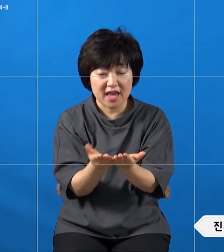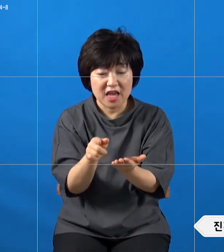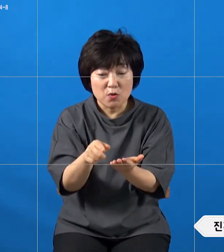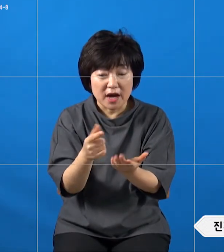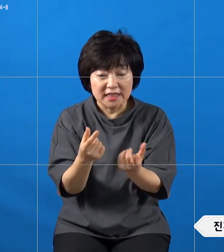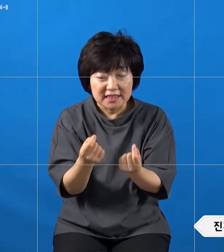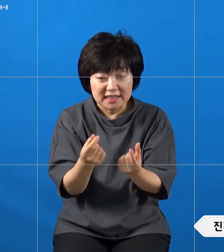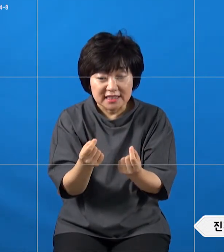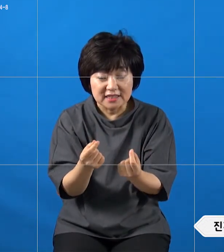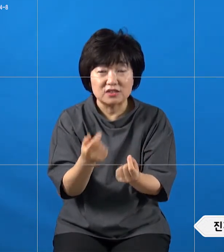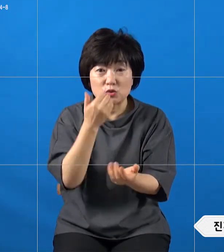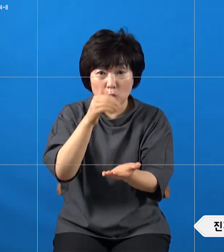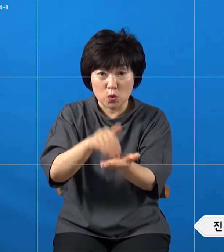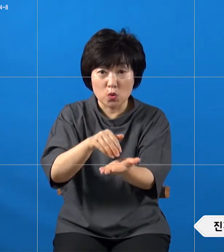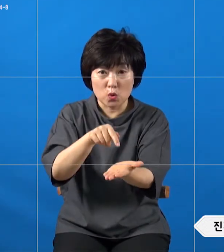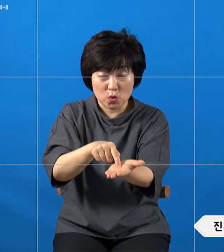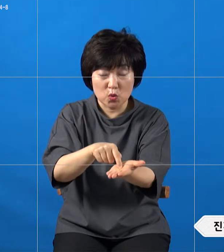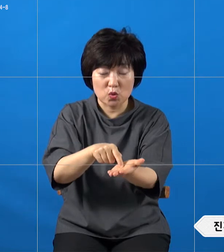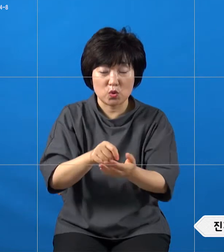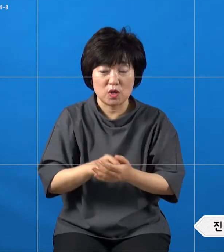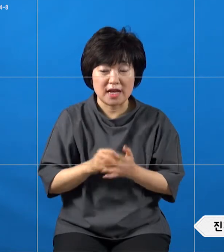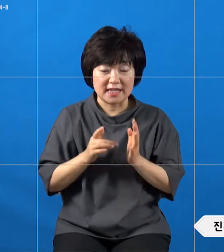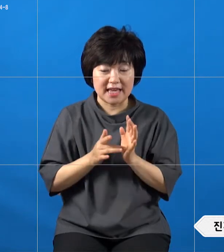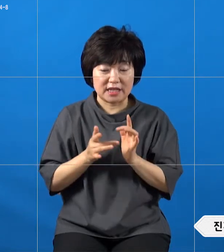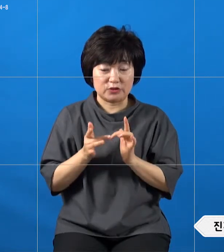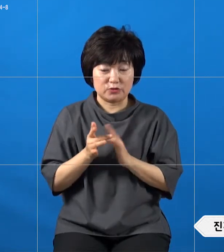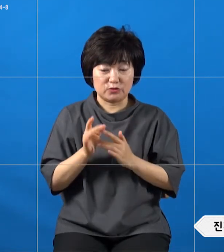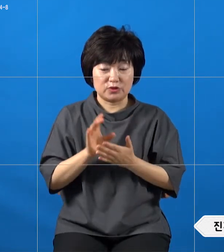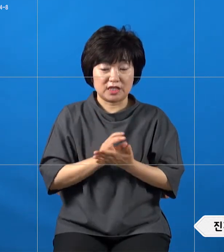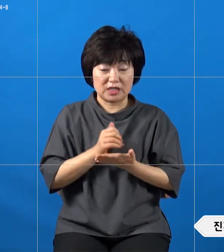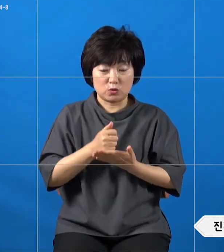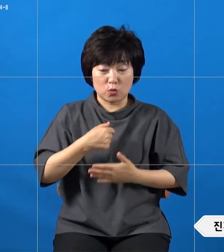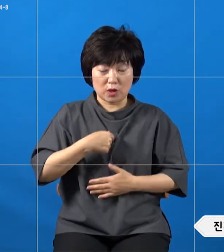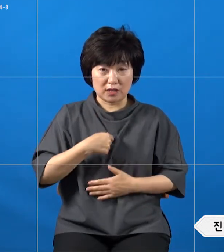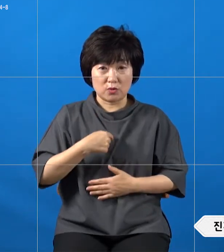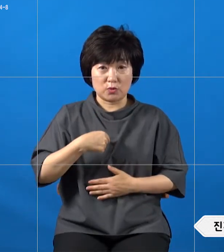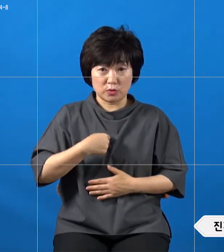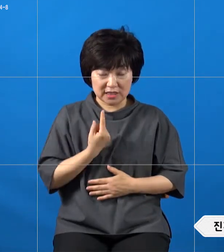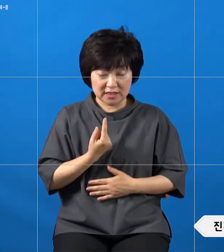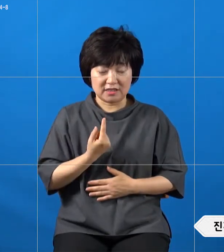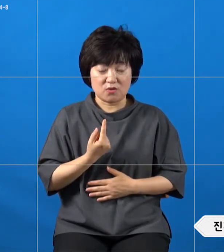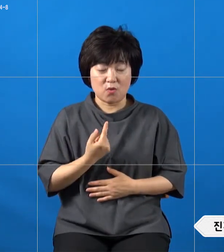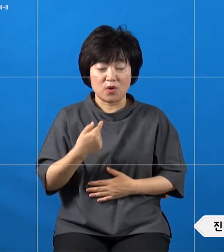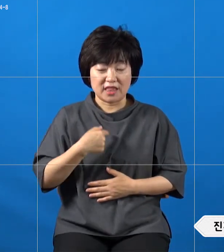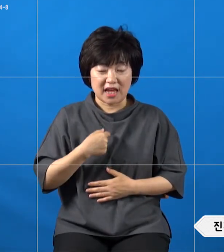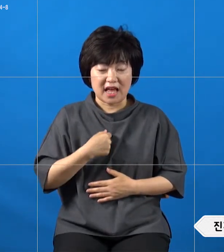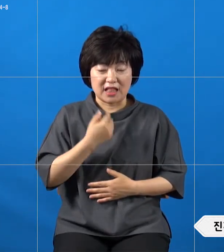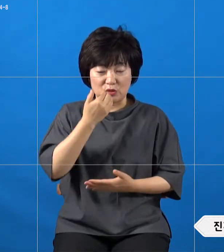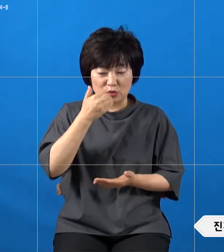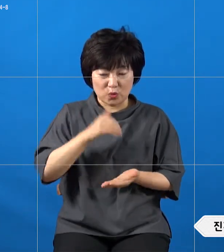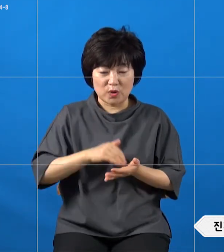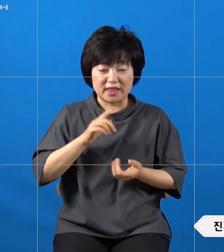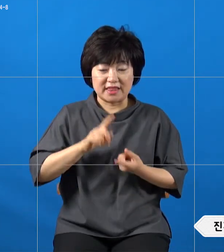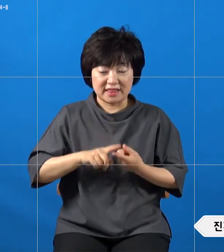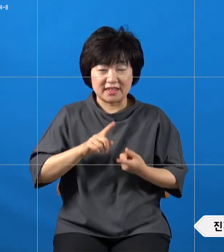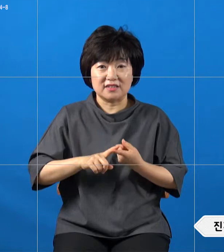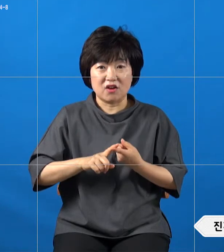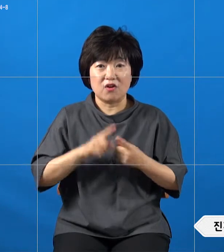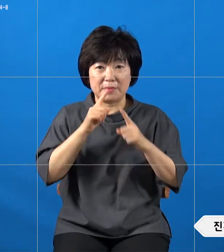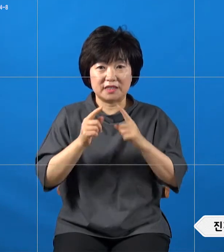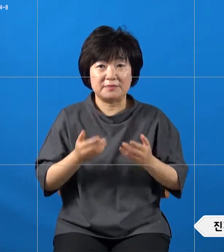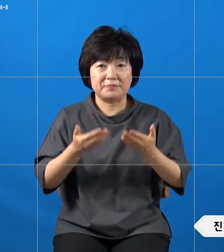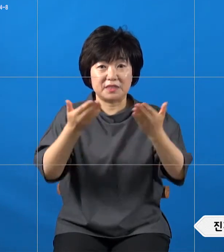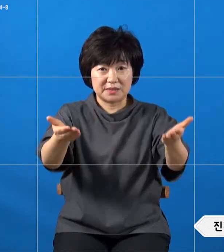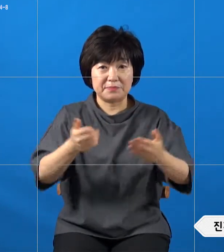모퉁이 돌뿐만이 아니라 예수님께서도 스스로 이 모퉁이 돌 되심을 말씀하신